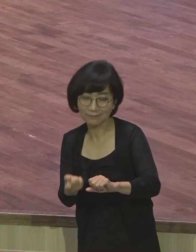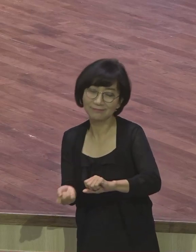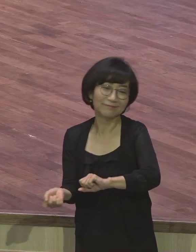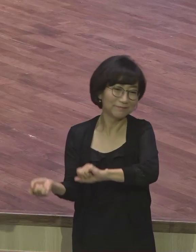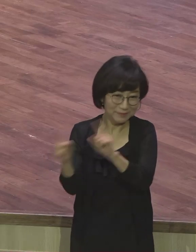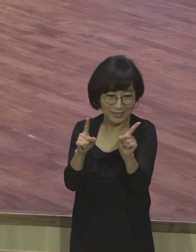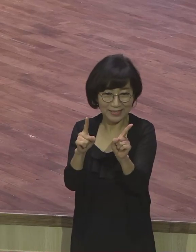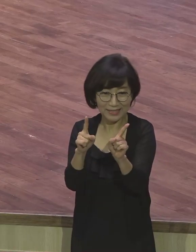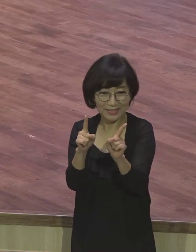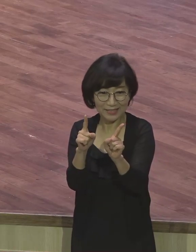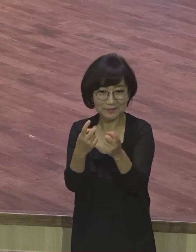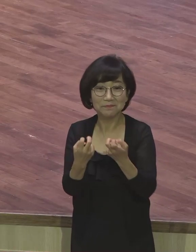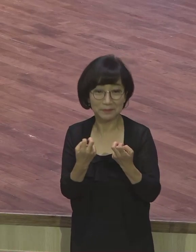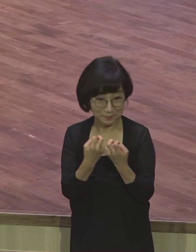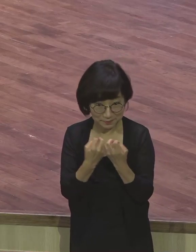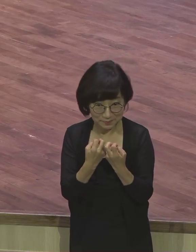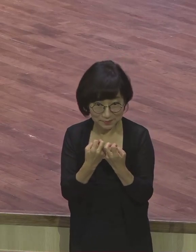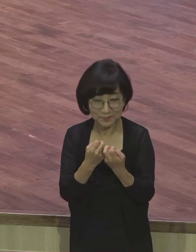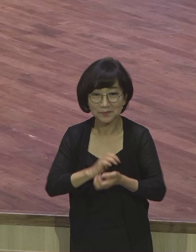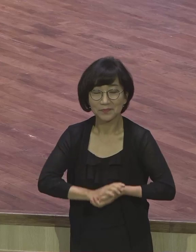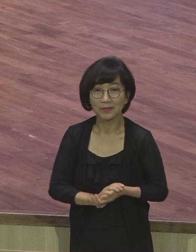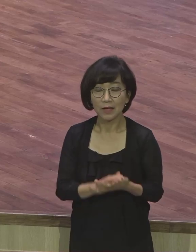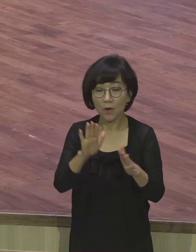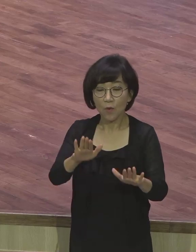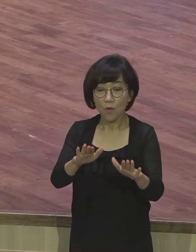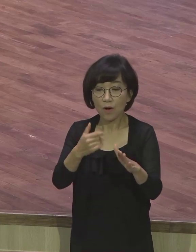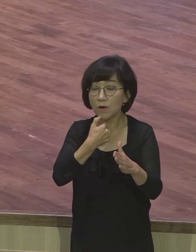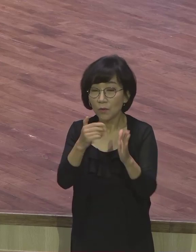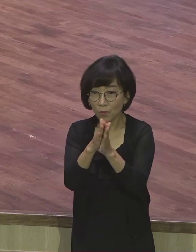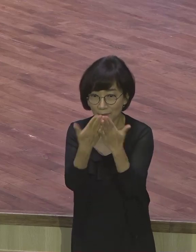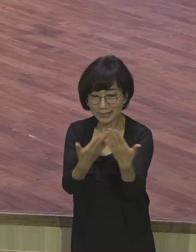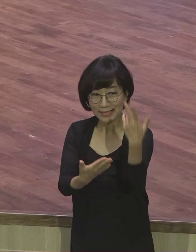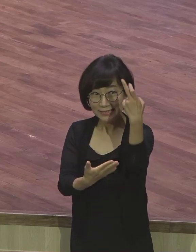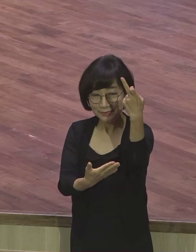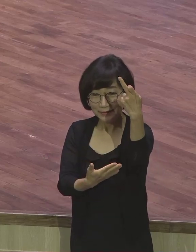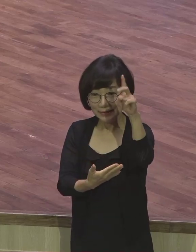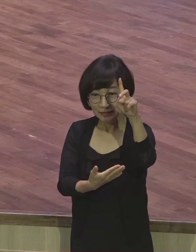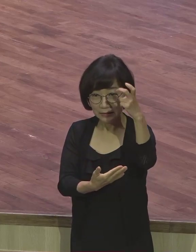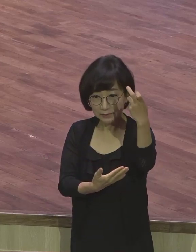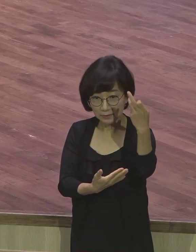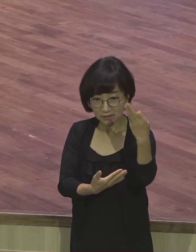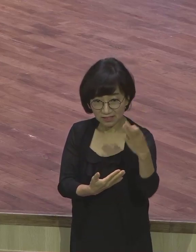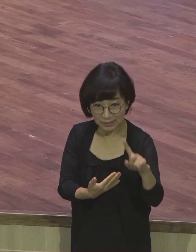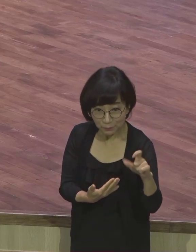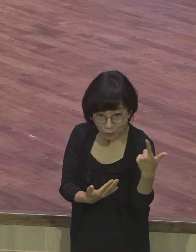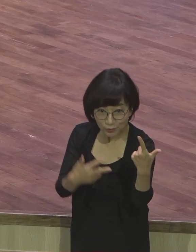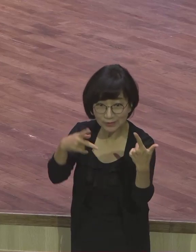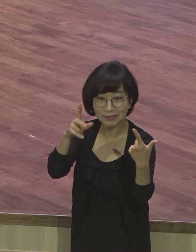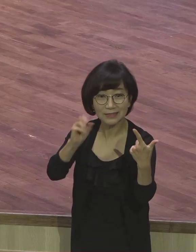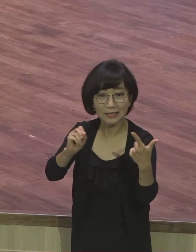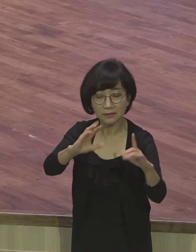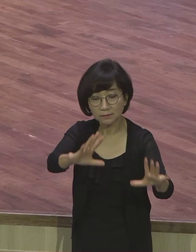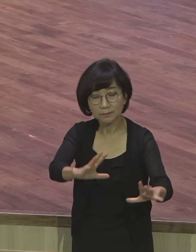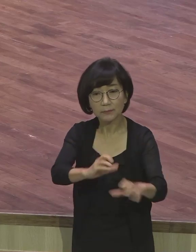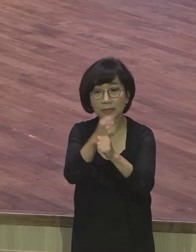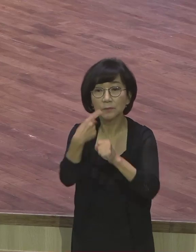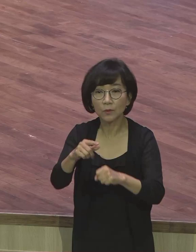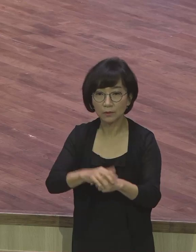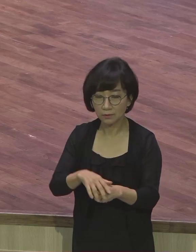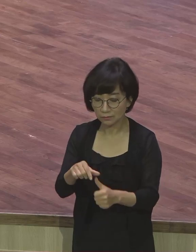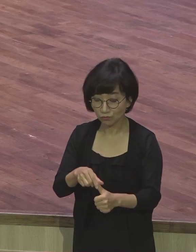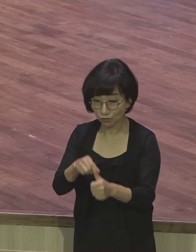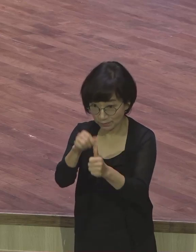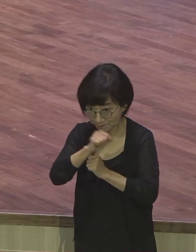복음입니다. 그러고 나서 12장부터는 구원받은 하나님의 자녀가 그러면,